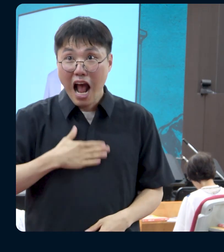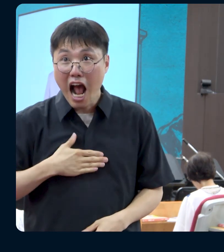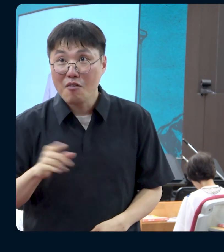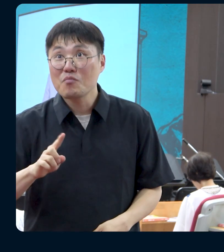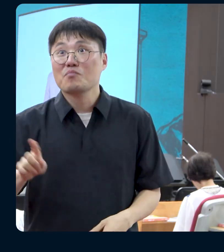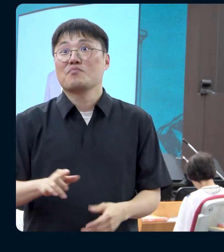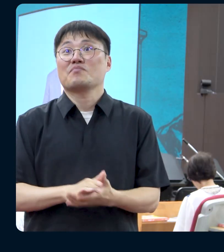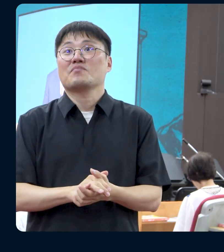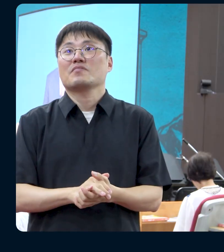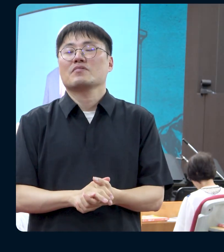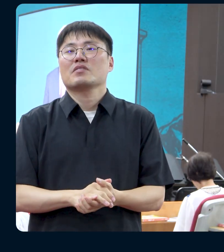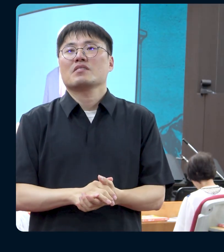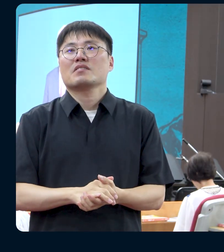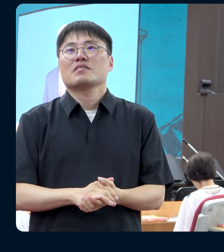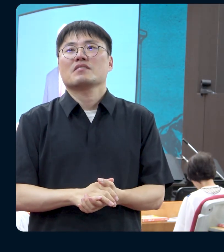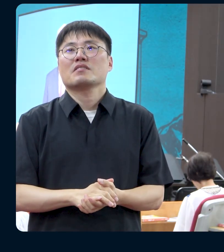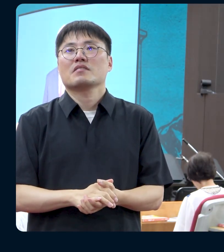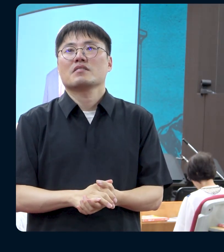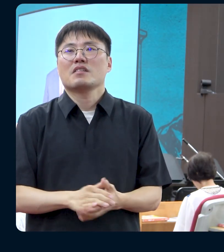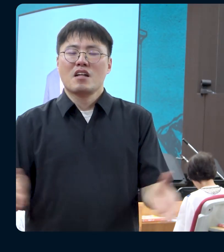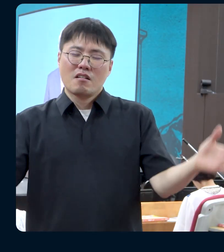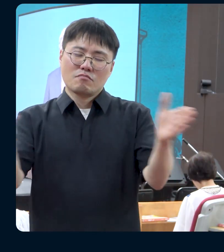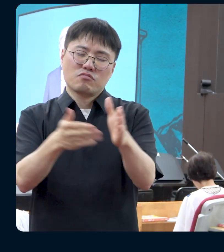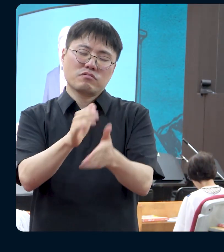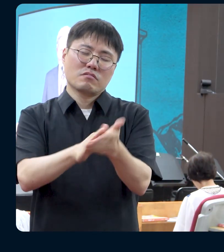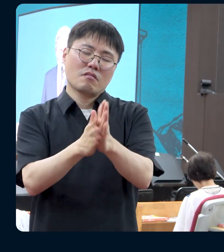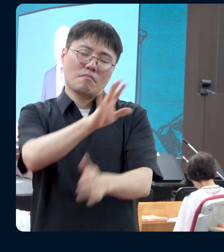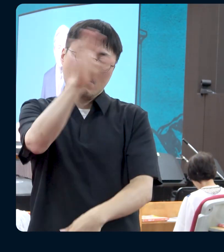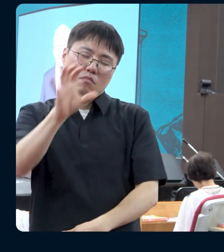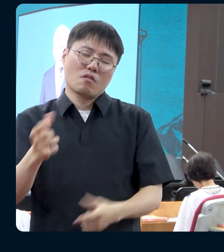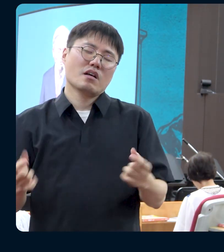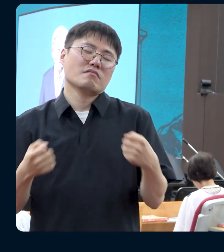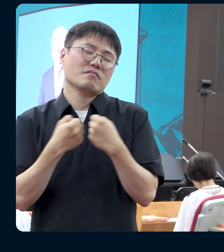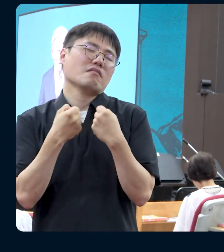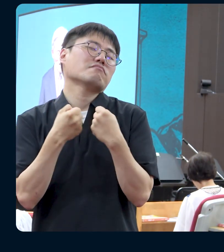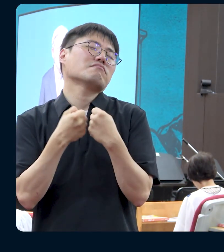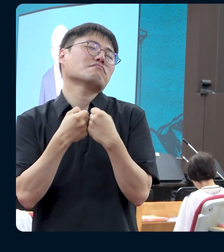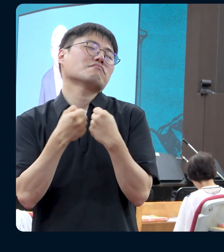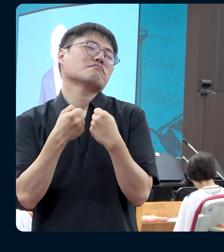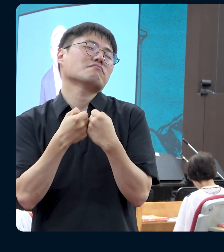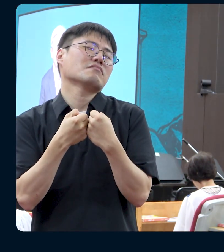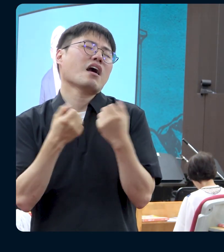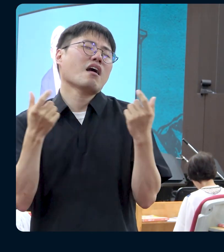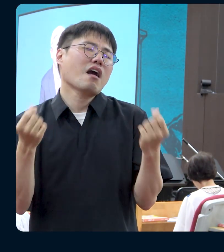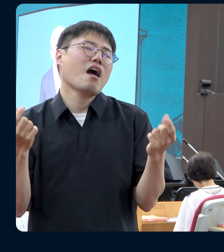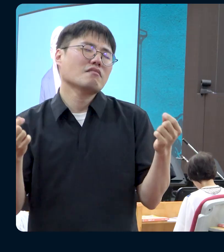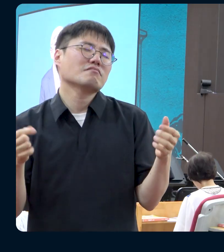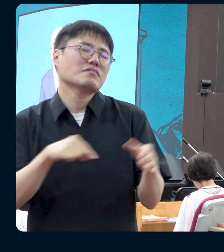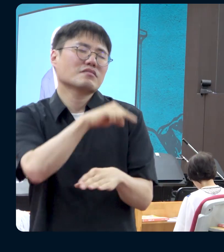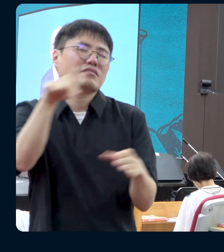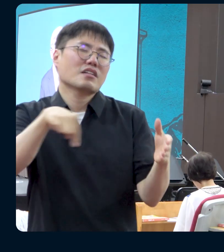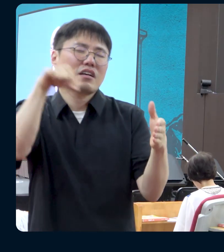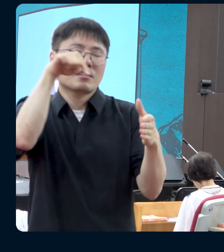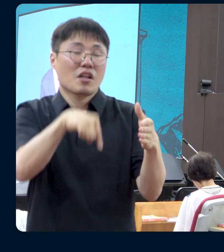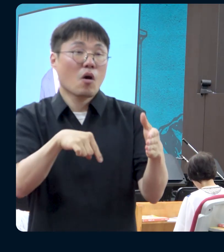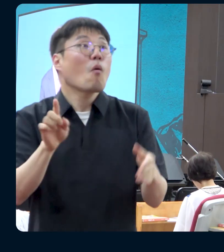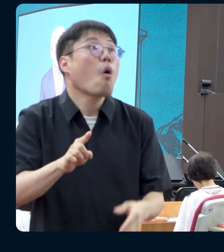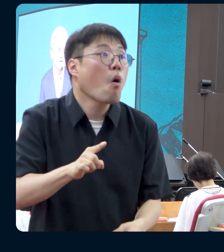그런데 여러분 아세요? 이렇게 무한 반복 같은 싸움, 그런 싸움을 하는